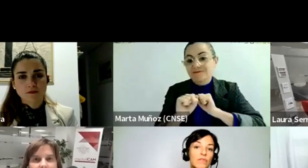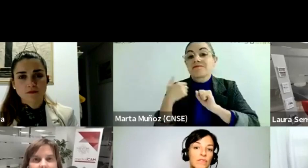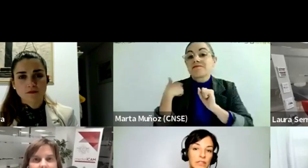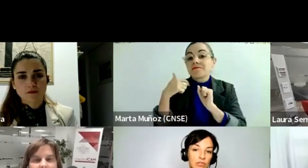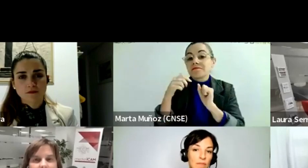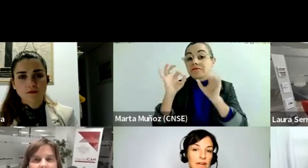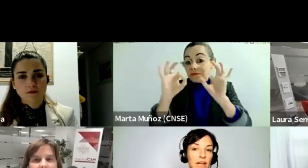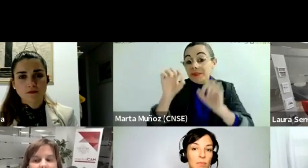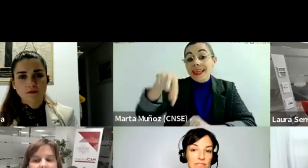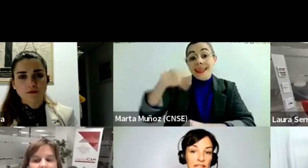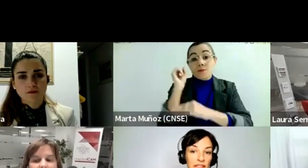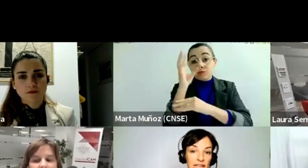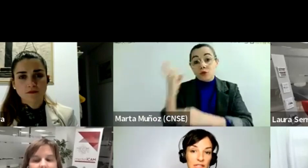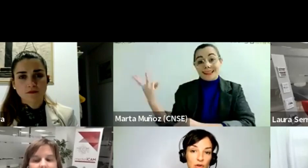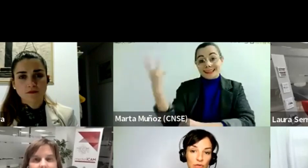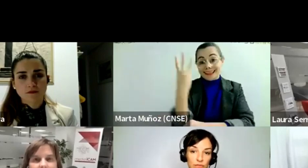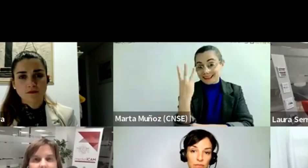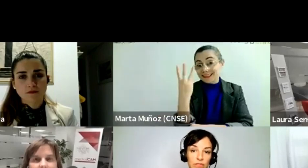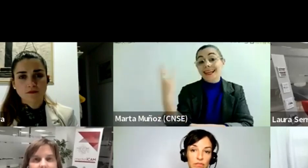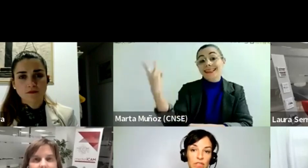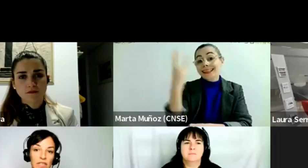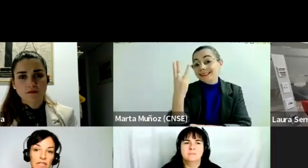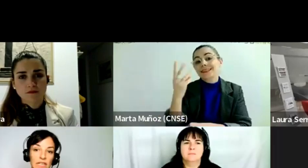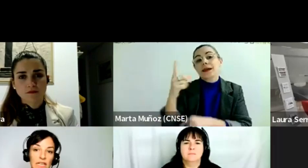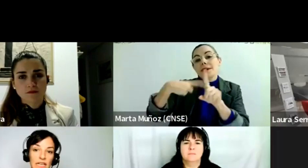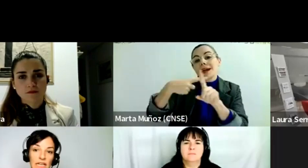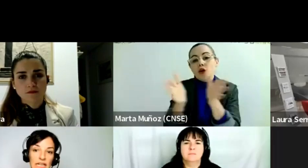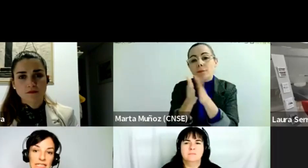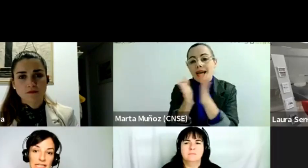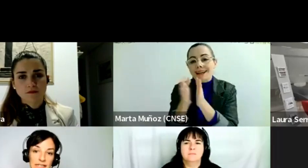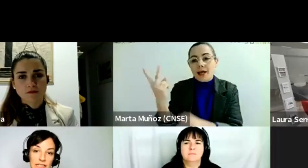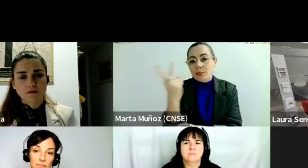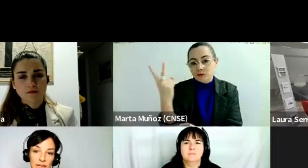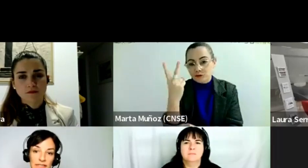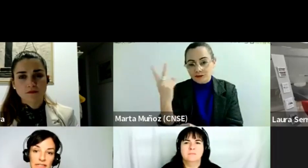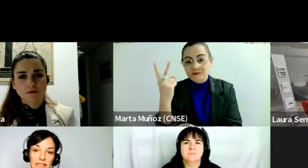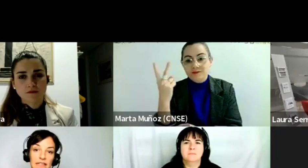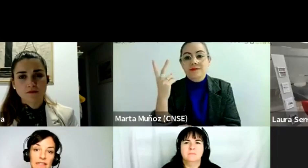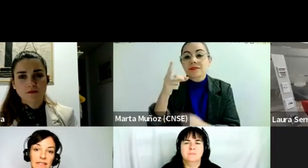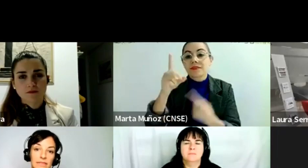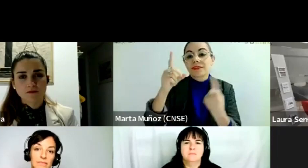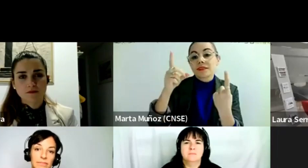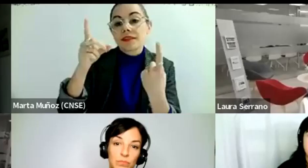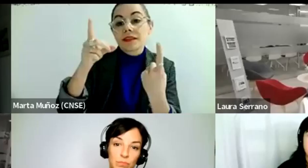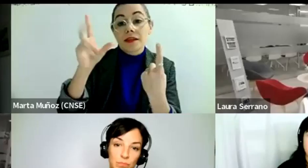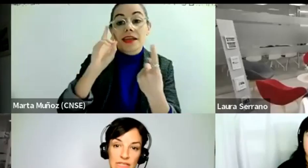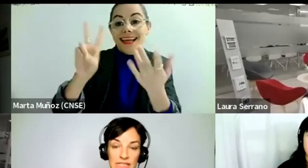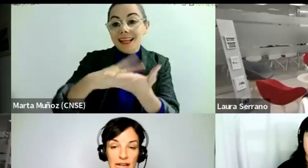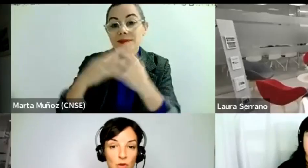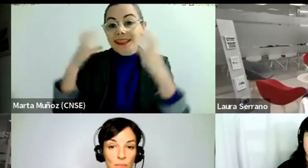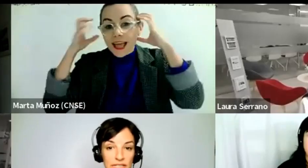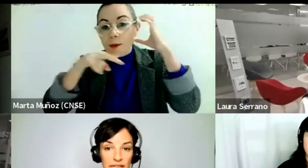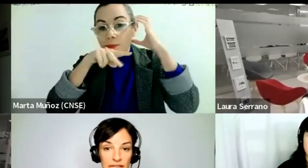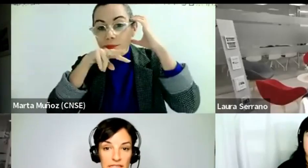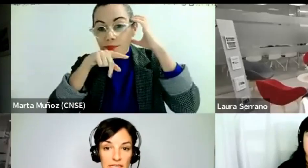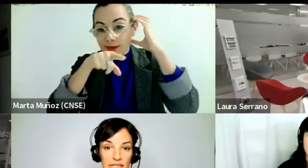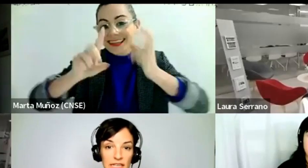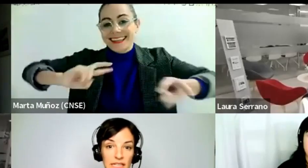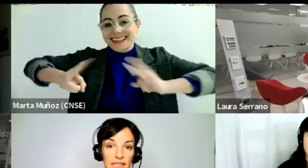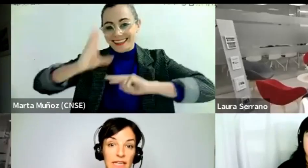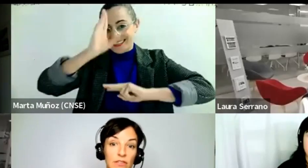resolución de conflictos, de manera que podéis acceder a este conocimiento. Estas 3 expertas pues están